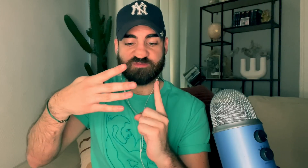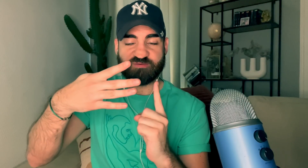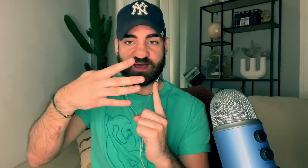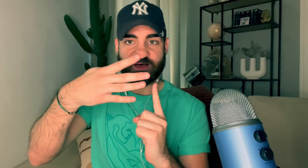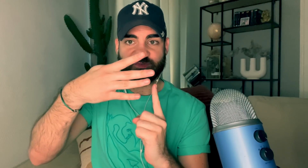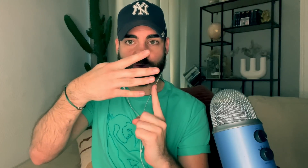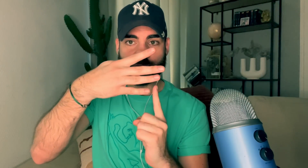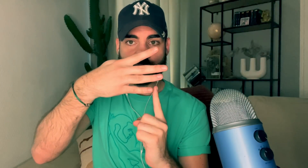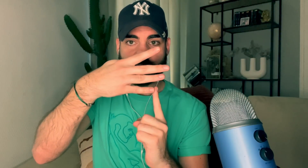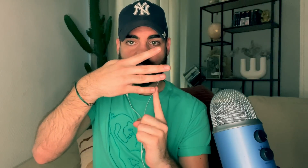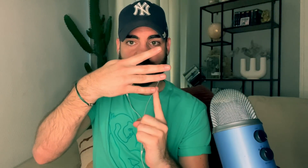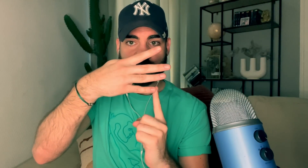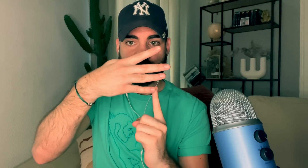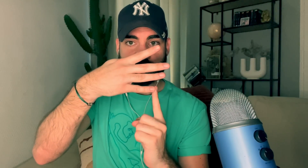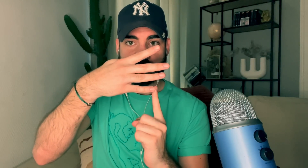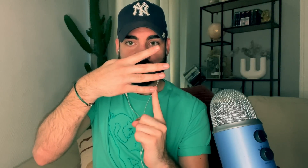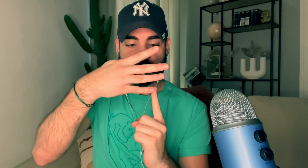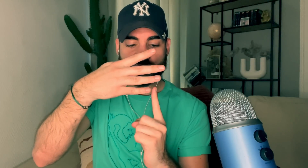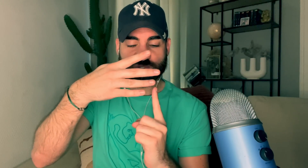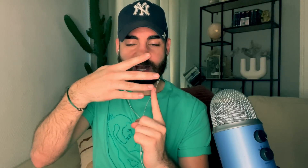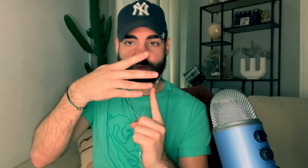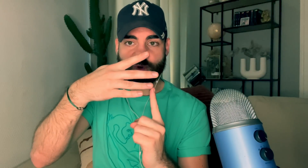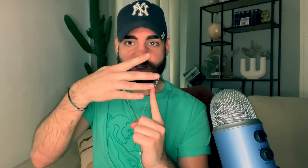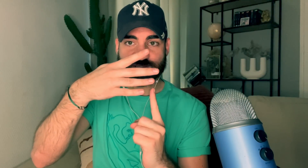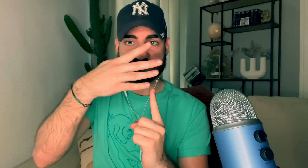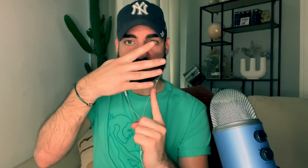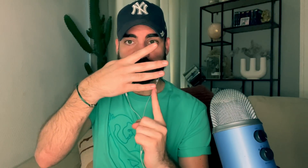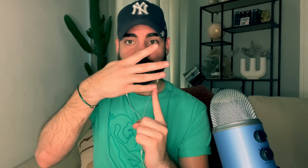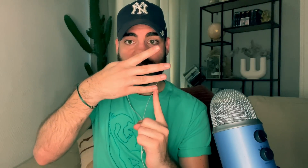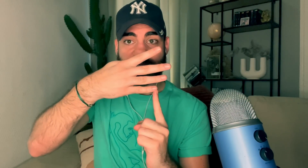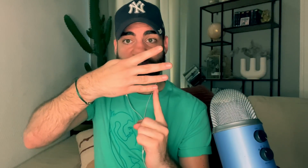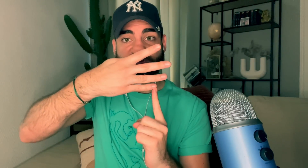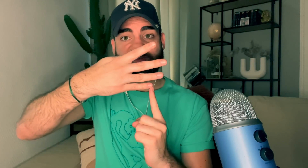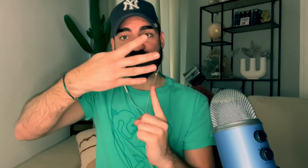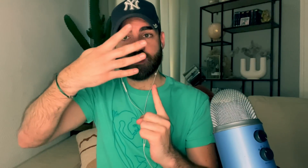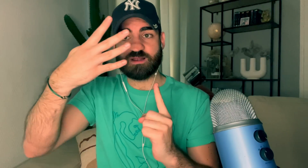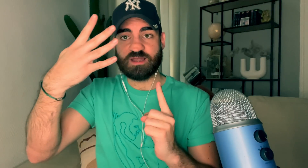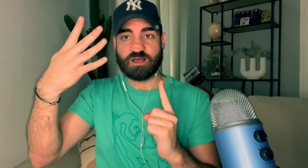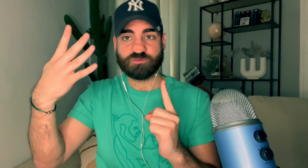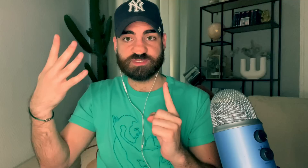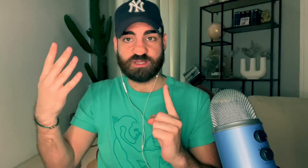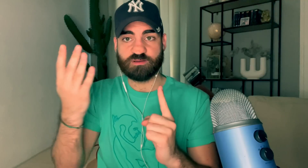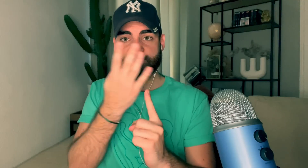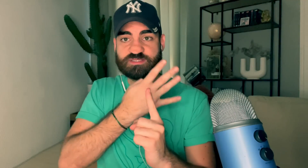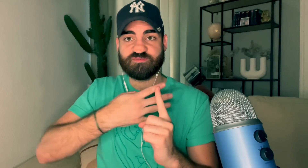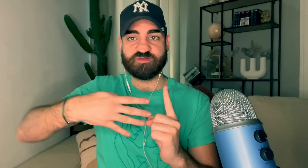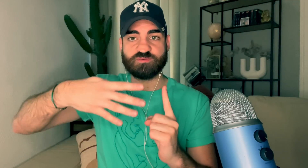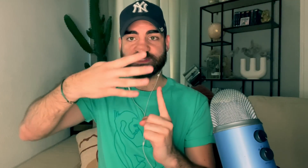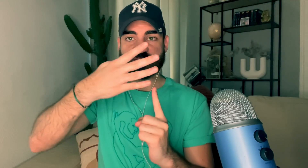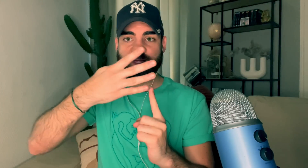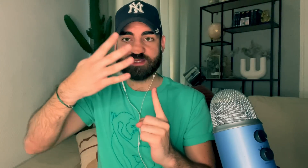vers l'avant jusqu'à la pointe et tu vas faire l'arc-en-ciel. Ça fait de cette manière-là.